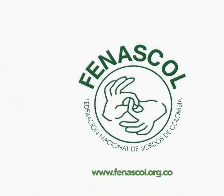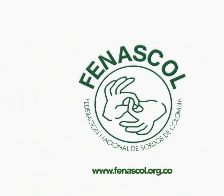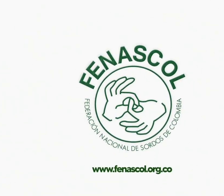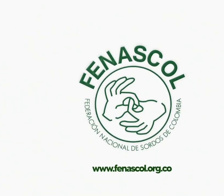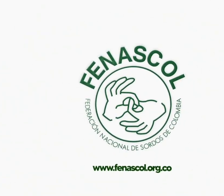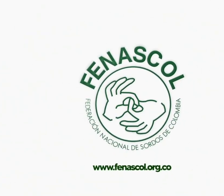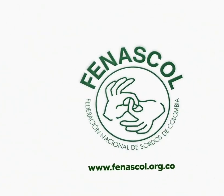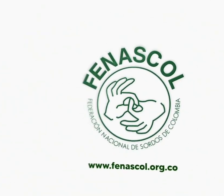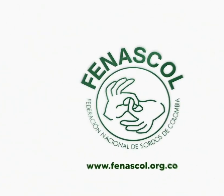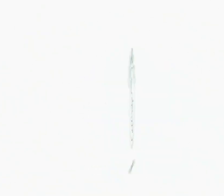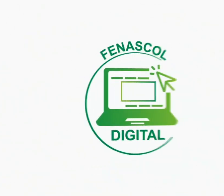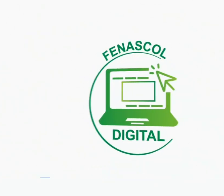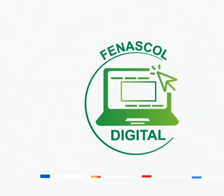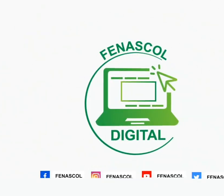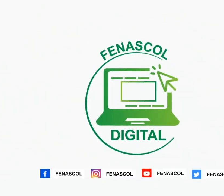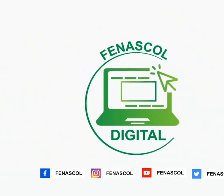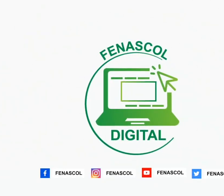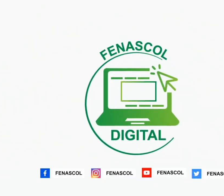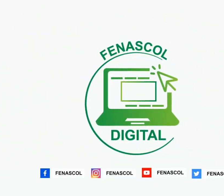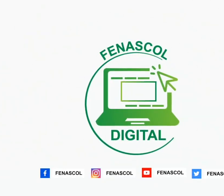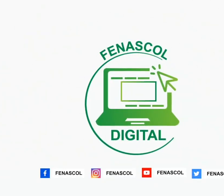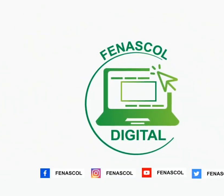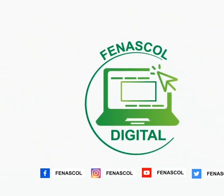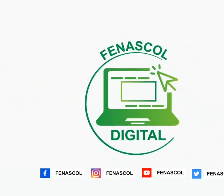Gracias por ver el video.